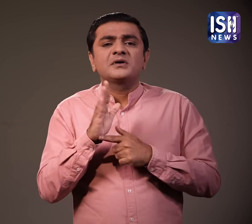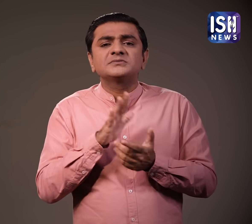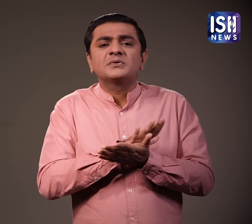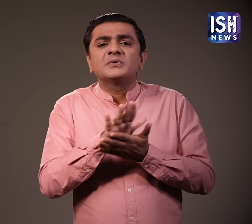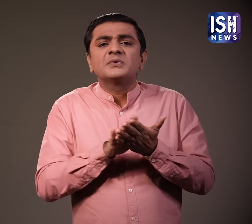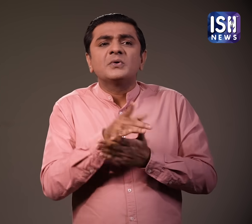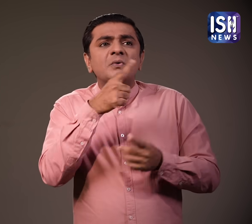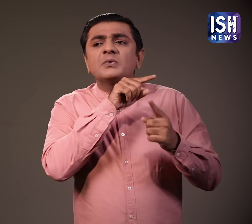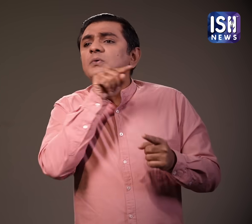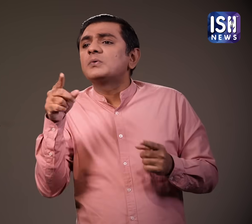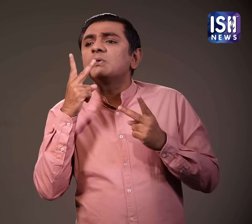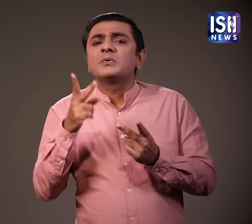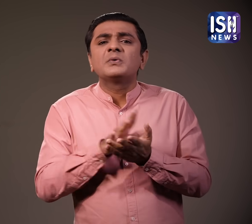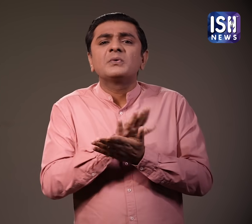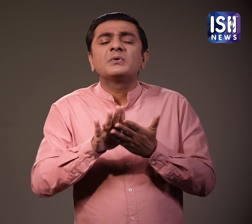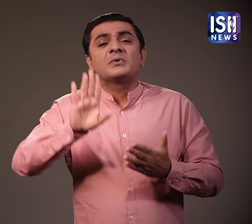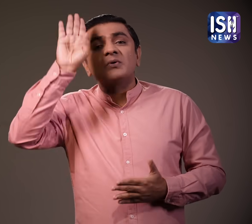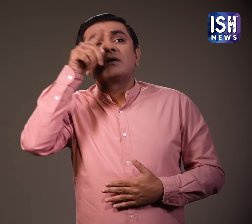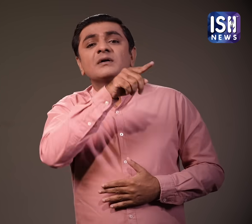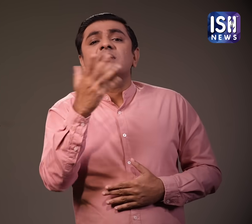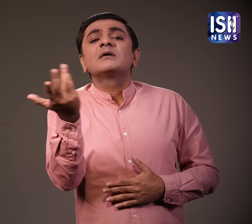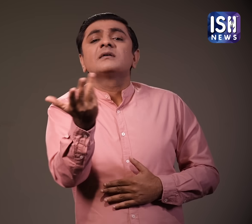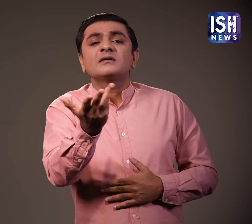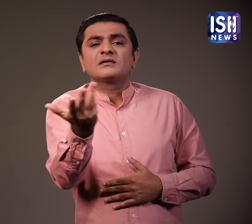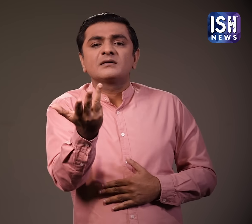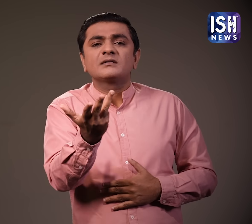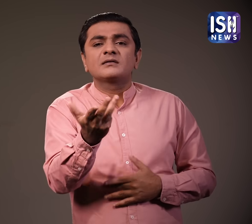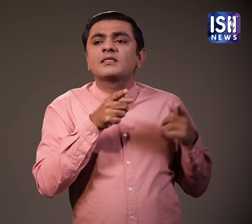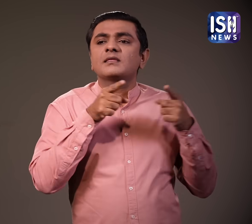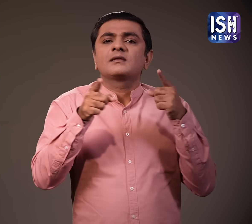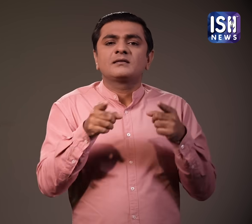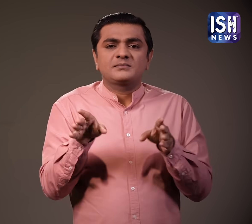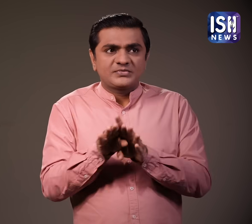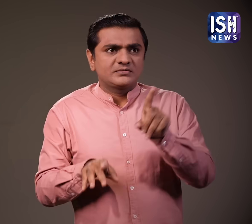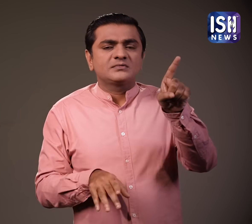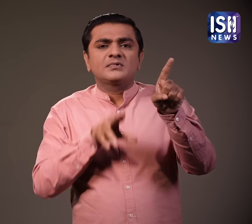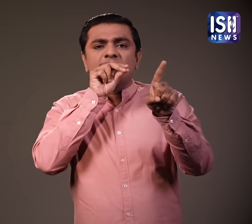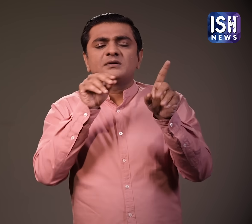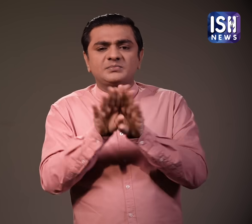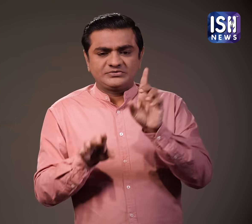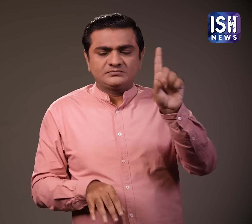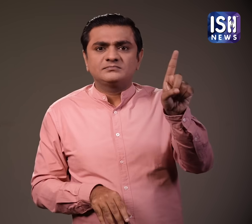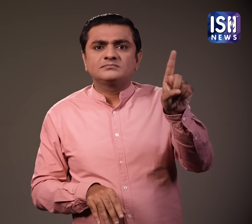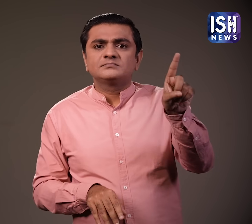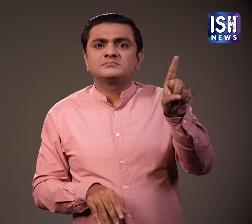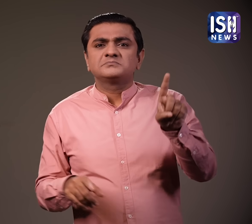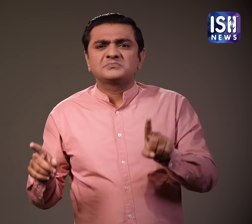कॉंग्रेस ने अब तक क्या किया इन्हें इन अधार्या हामलों को रोपने की ज़रूत है ये